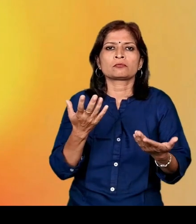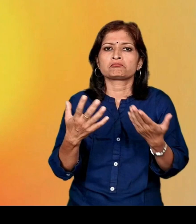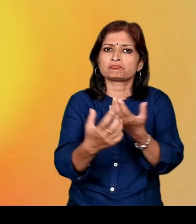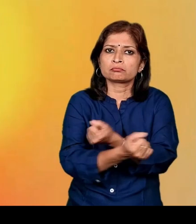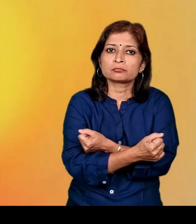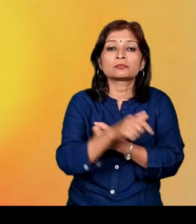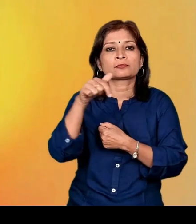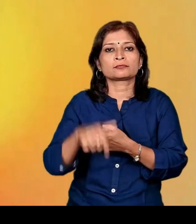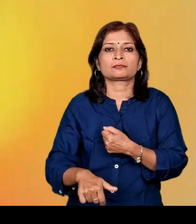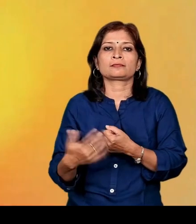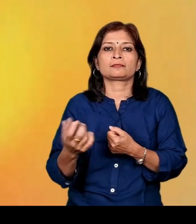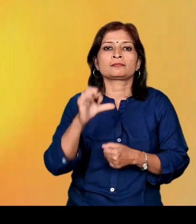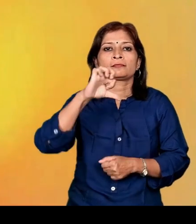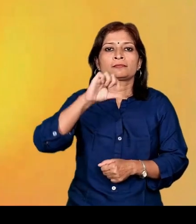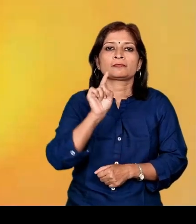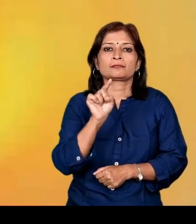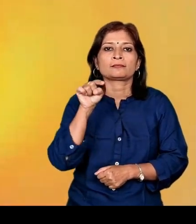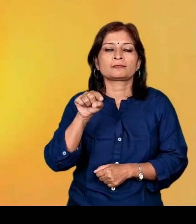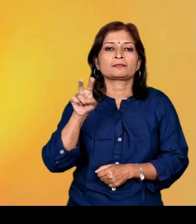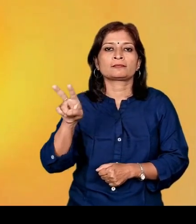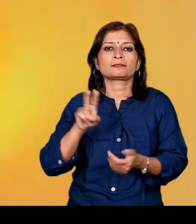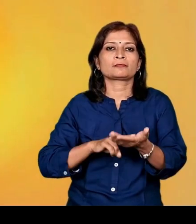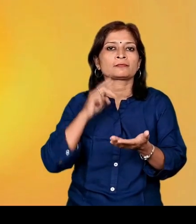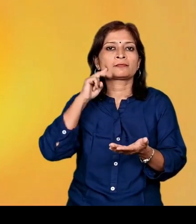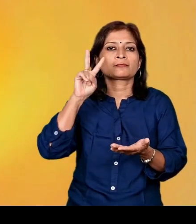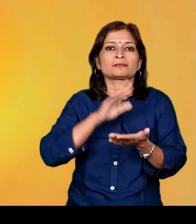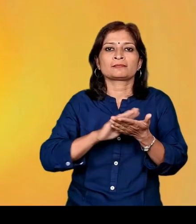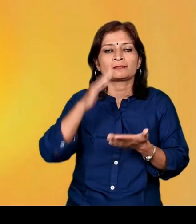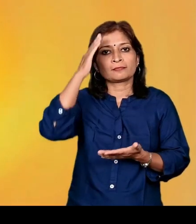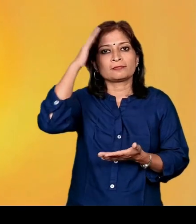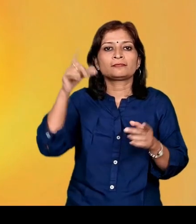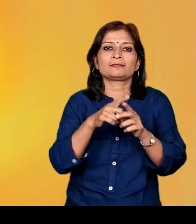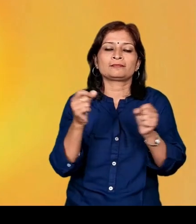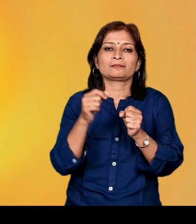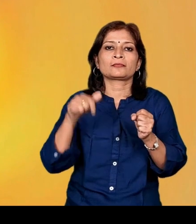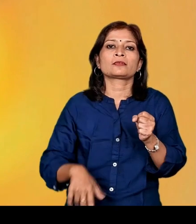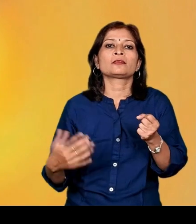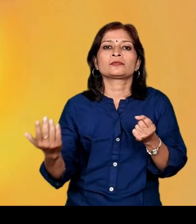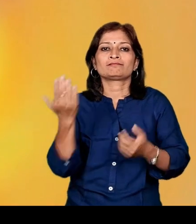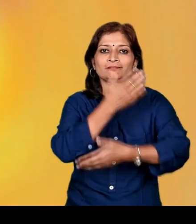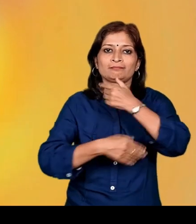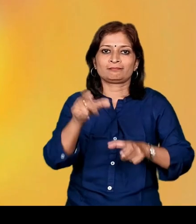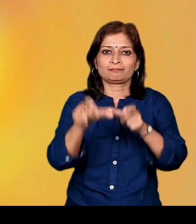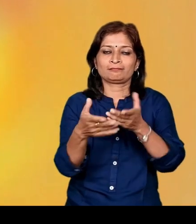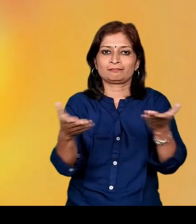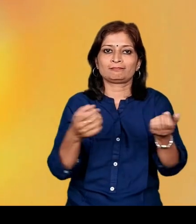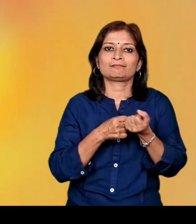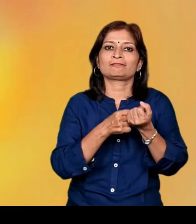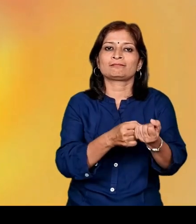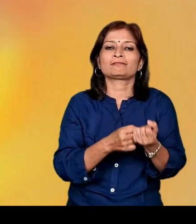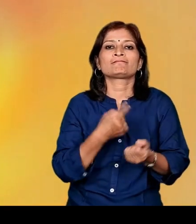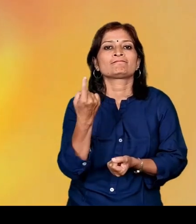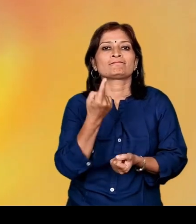रहे, इसलिए 91.2 NIVH हेलोदून दिव्यांगजनों को समर्पित एकमात्र कम्युनिटी रेडियो